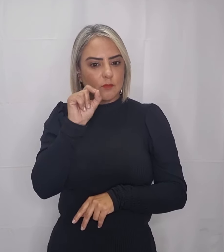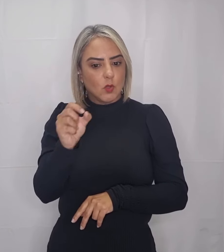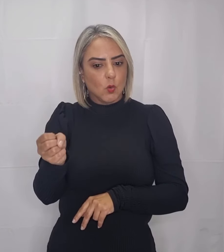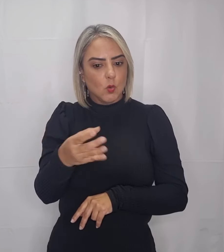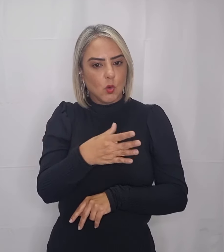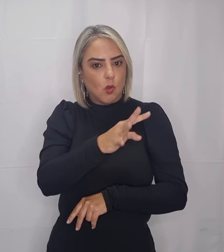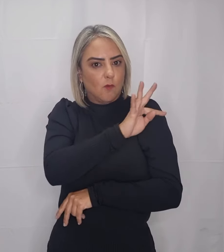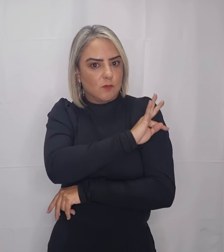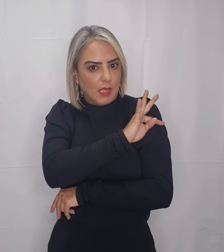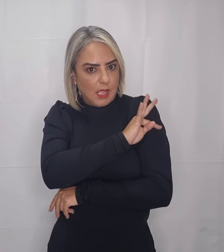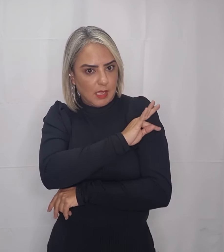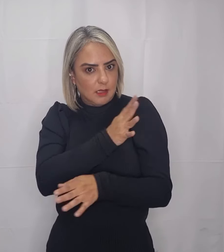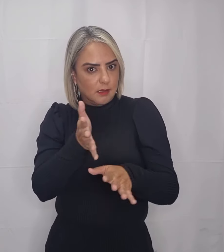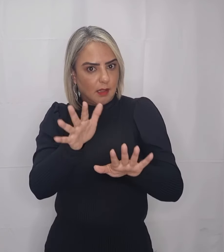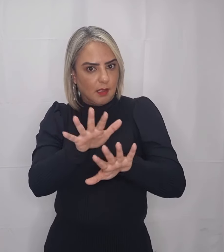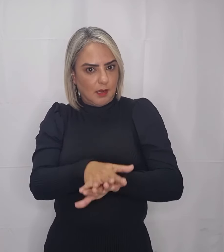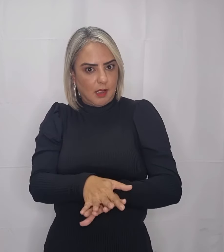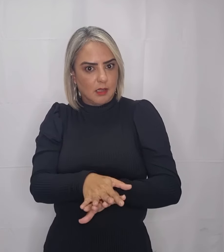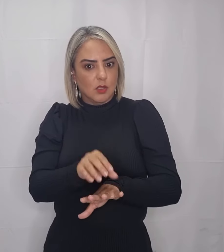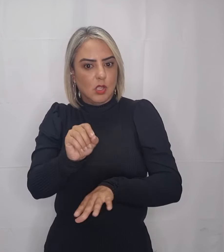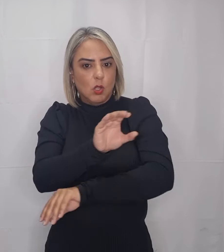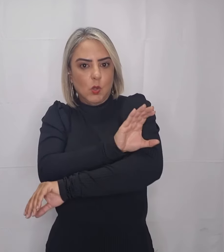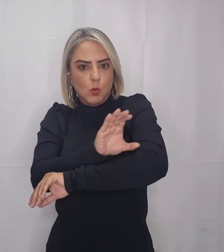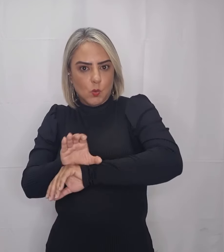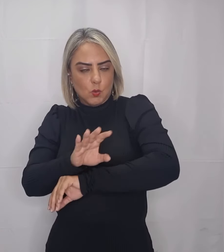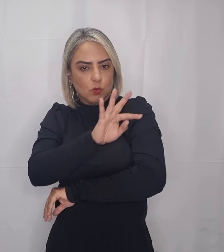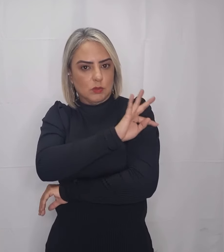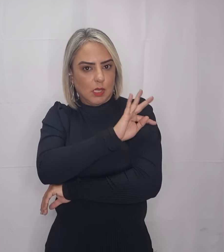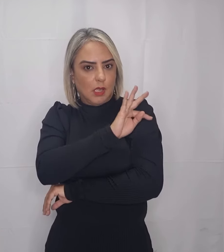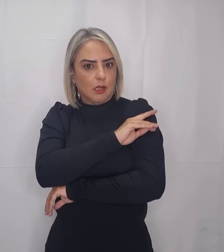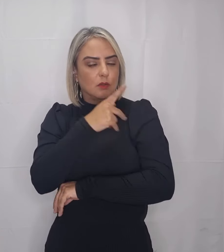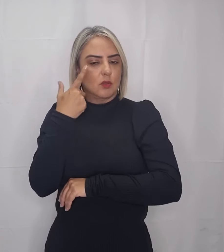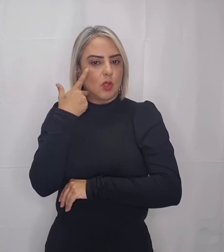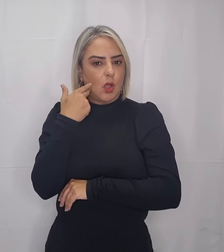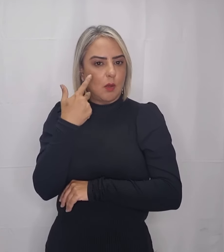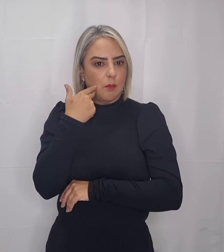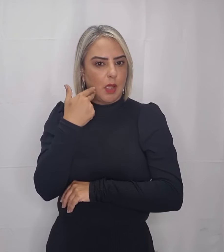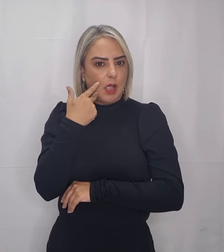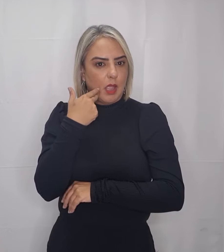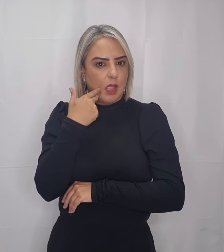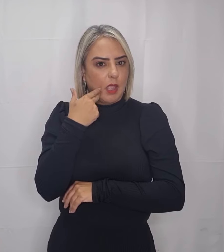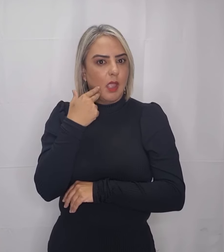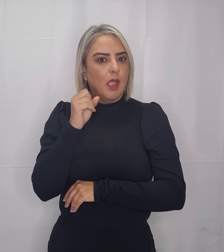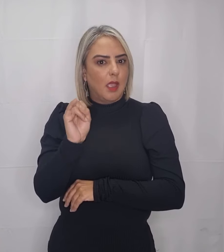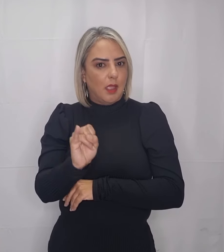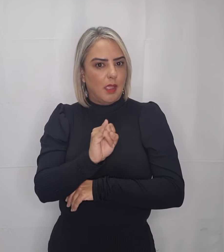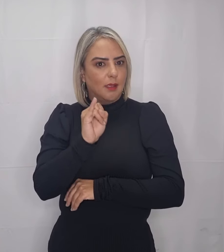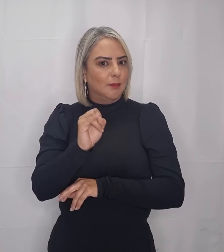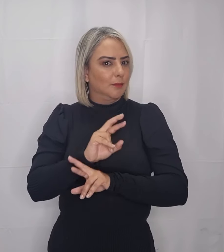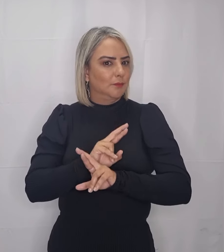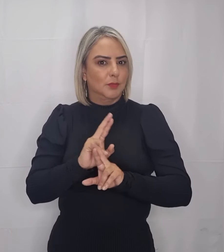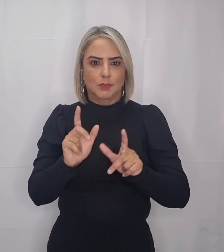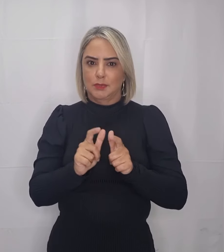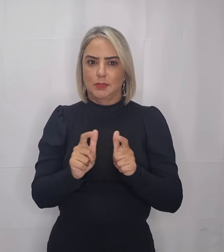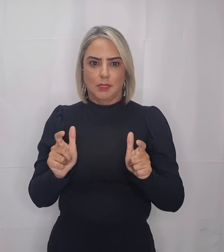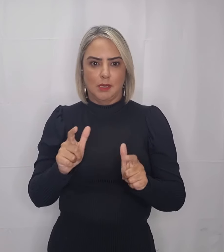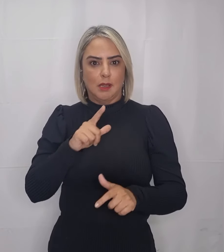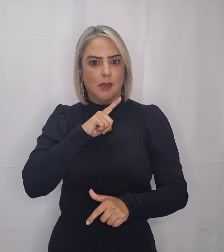integrado, e um curso técnico regular é significativa. Para obter um diploma de